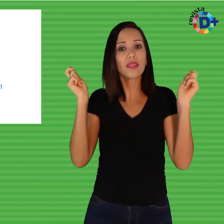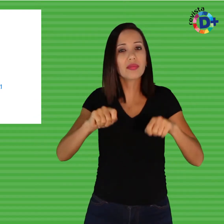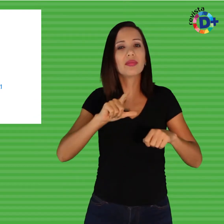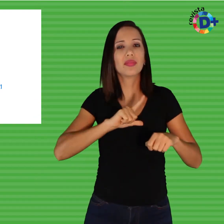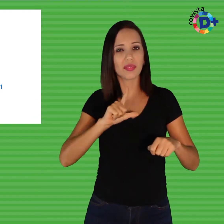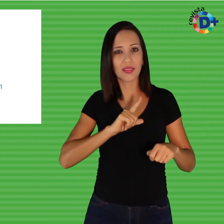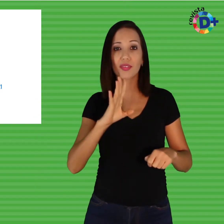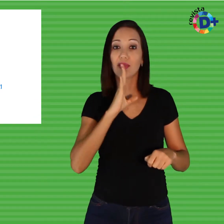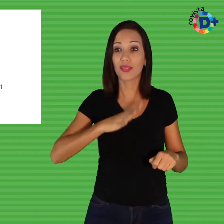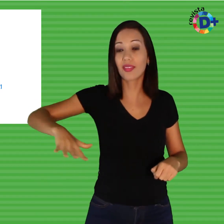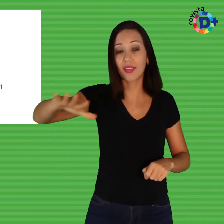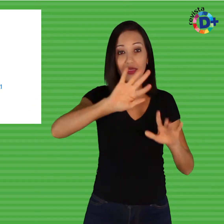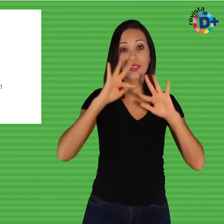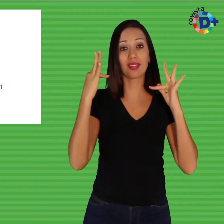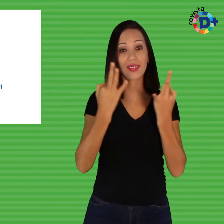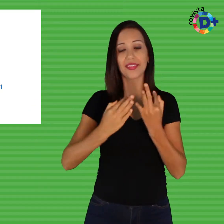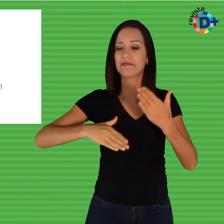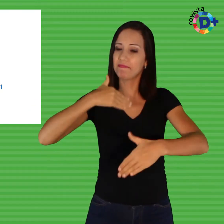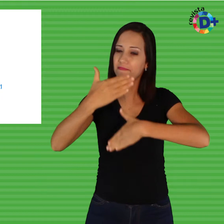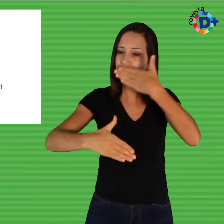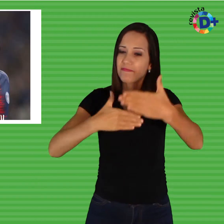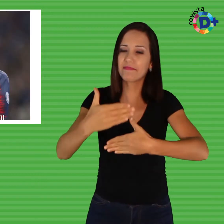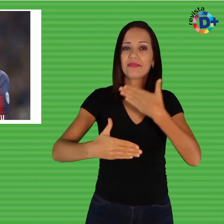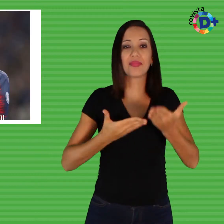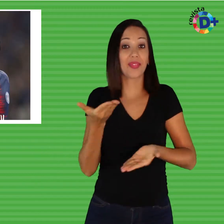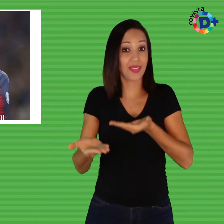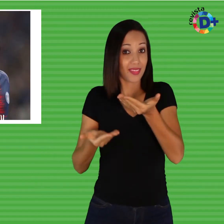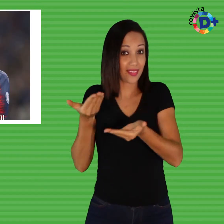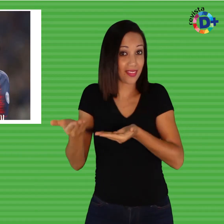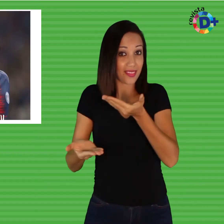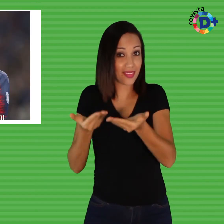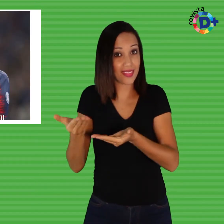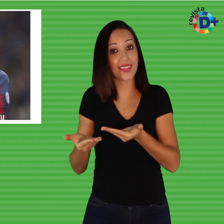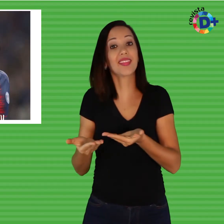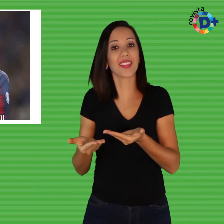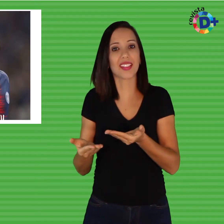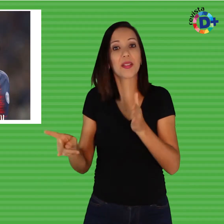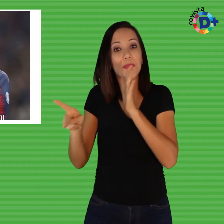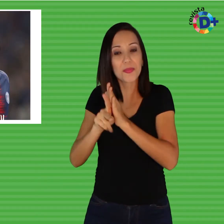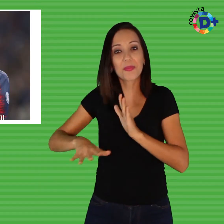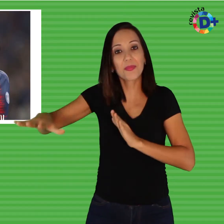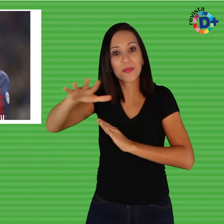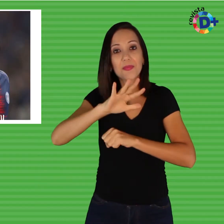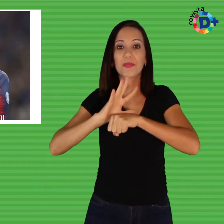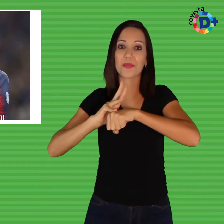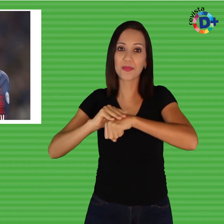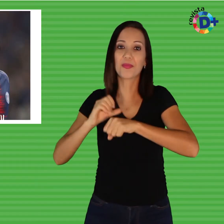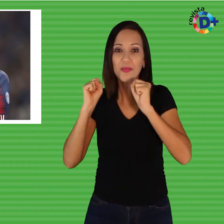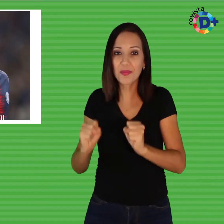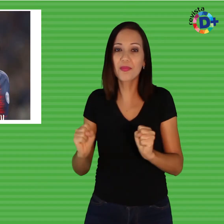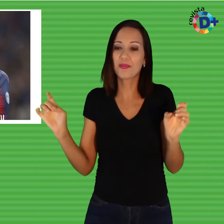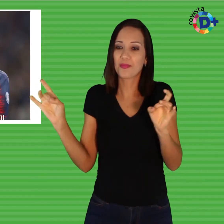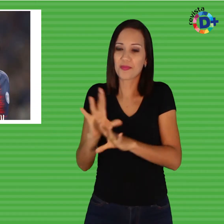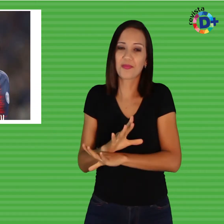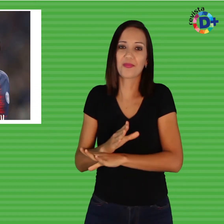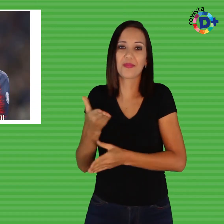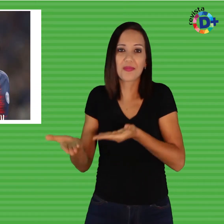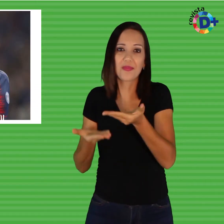pelas famílias e que um processo de tratamento e inclusão dos portadores do X frágil seja consolidado, finaliza